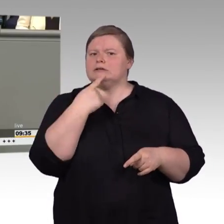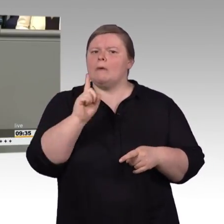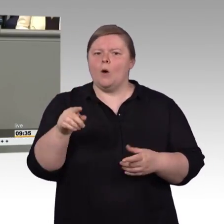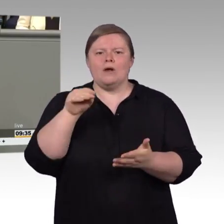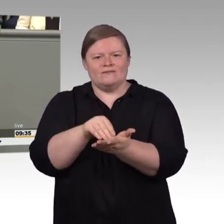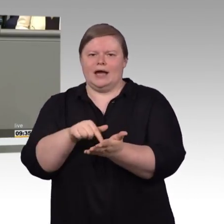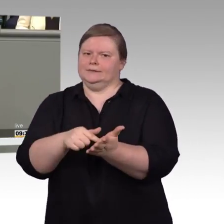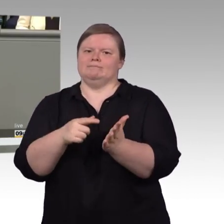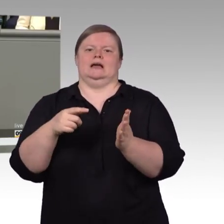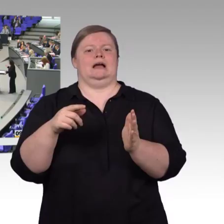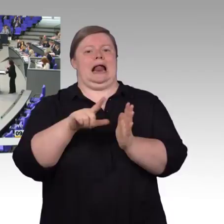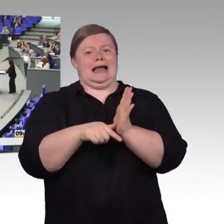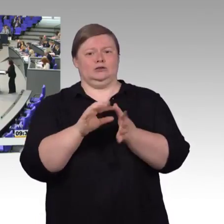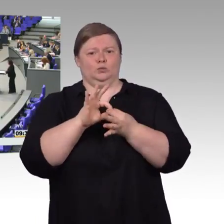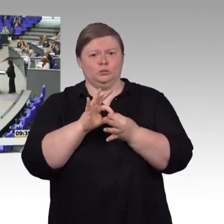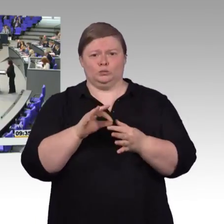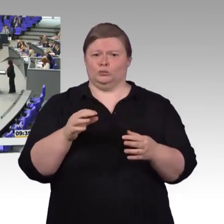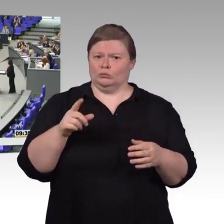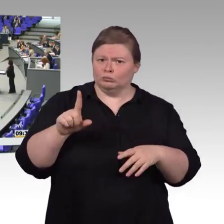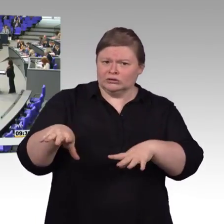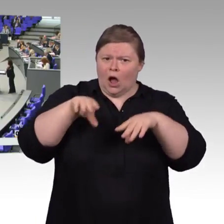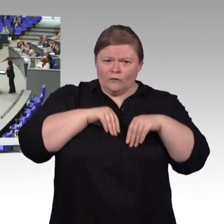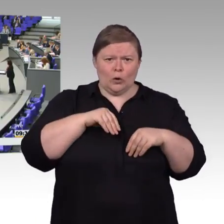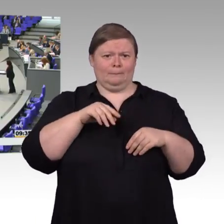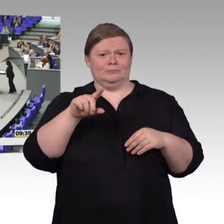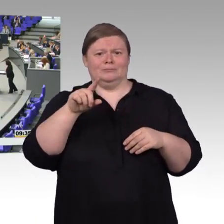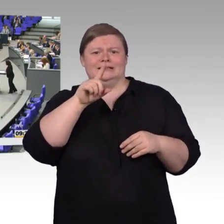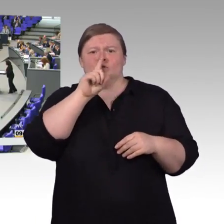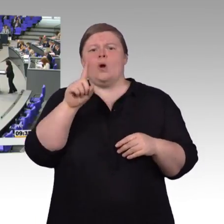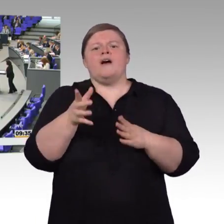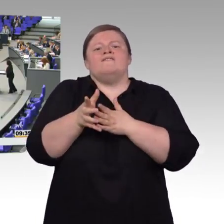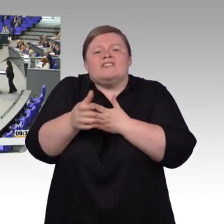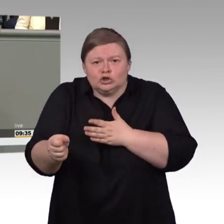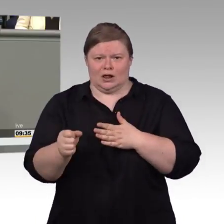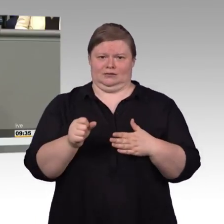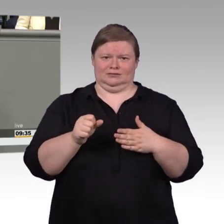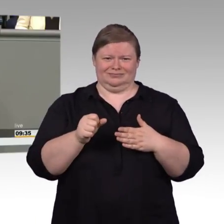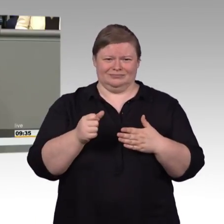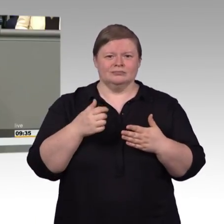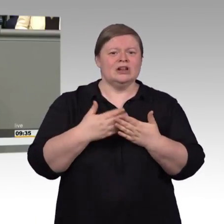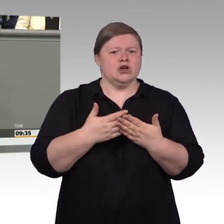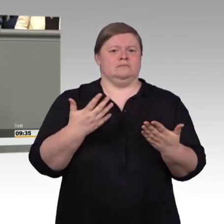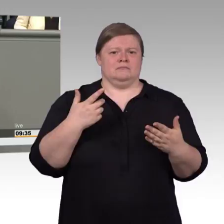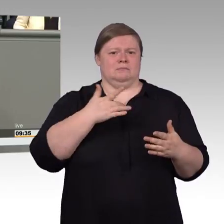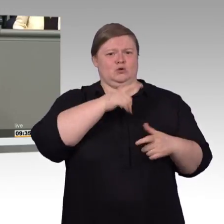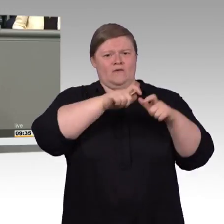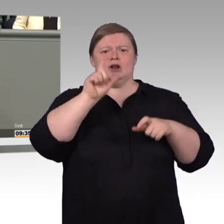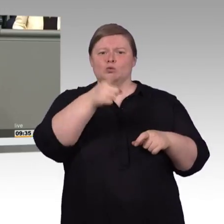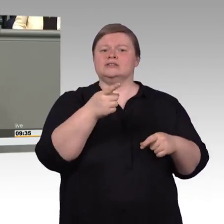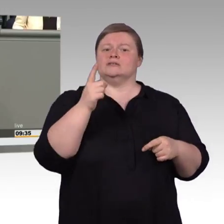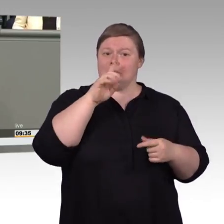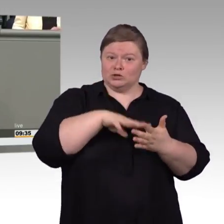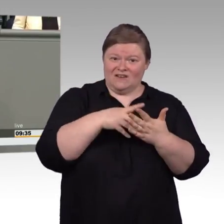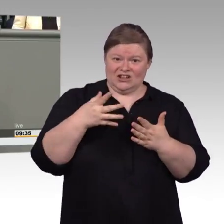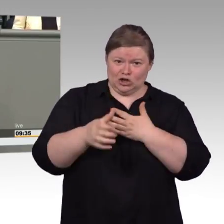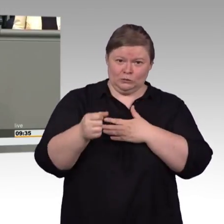Rechtsschutz. Und auf all diese Dinge hat die Linke bereits letzte Woche im Rahmen der ersten Lesung hingewiesen. Wir haben einen Entschließungsantrag dazu eingebracht,